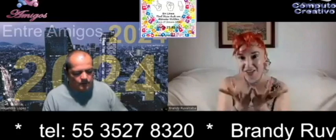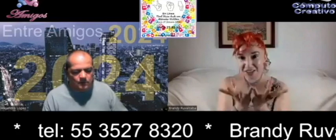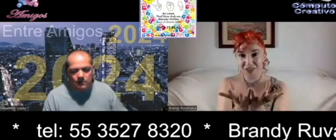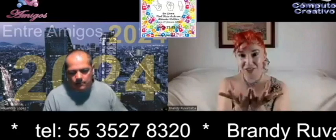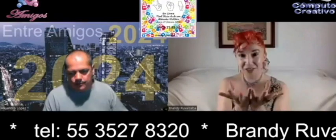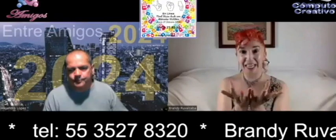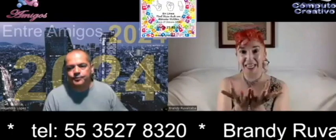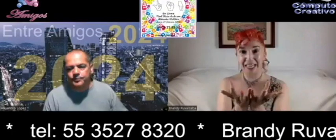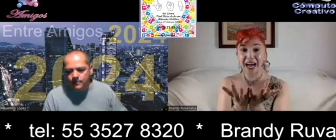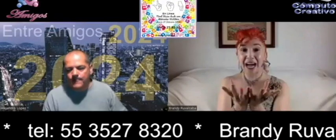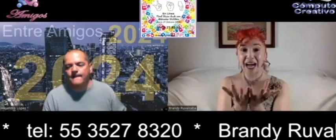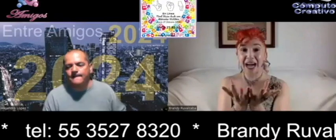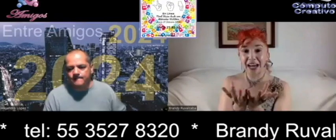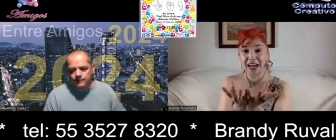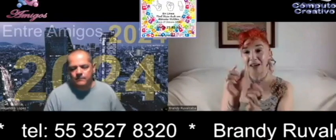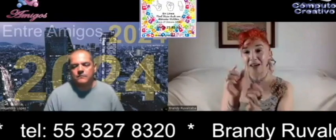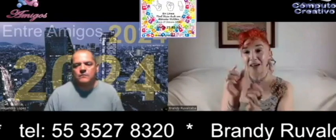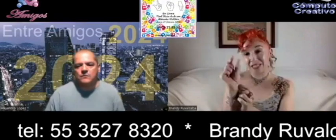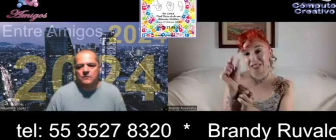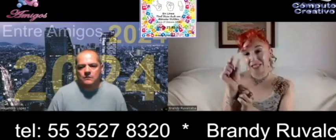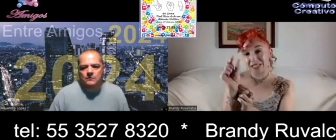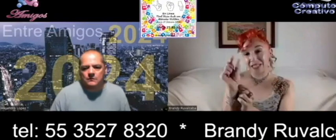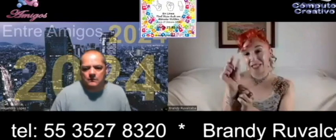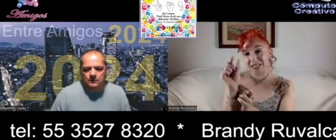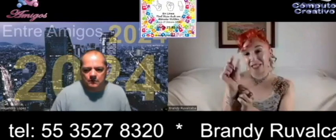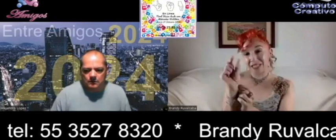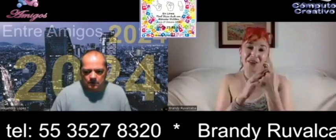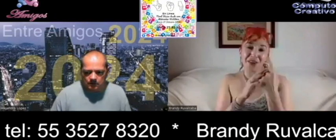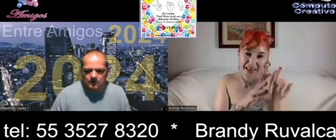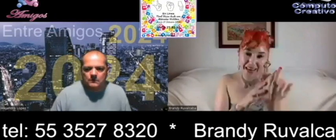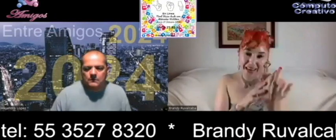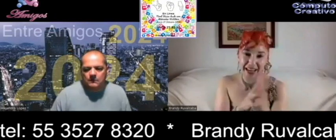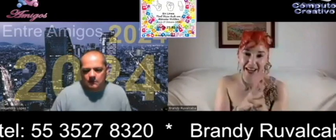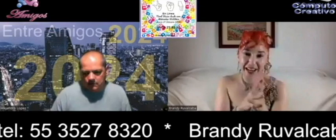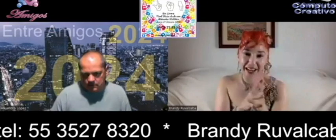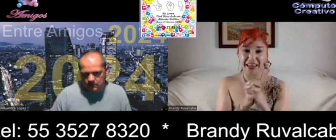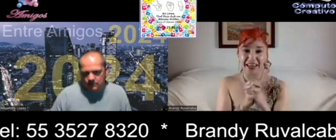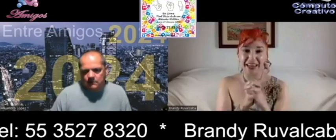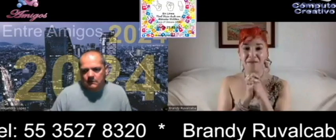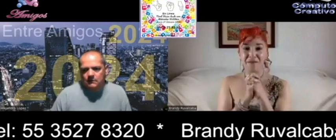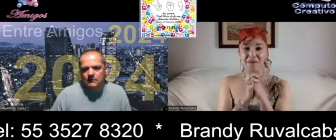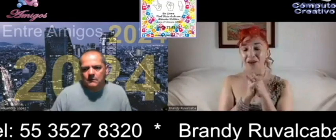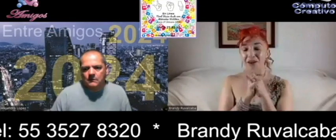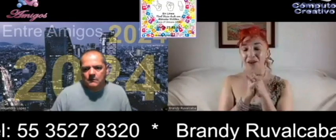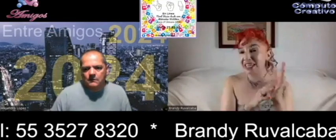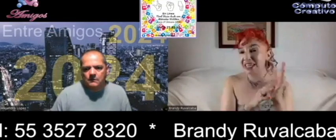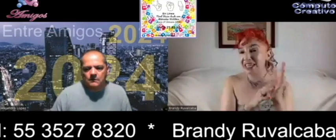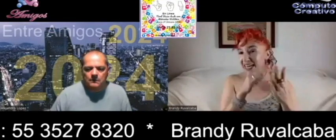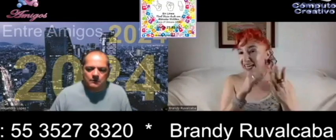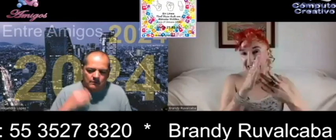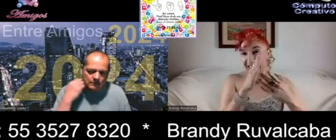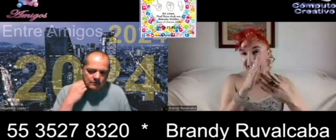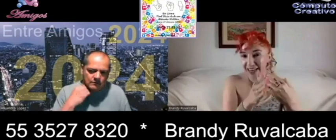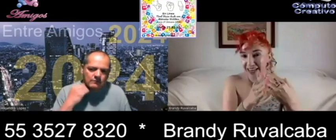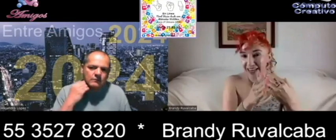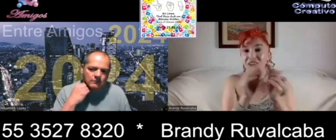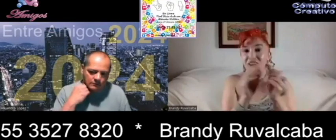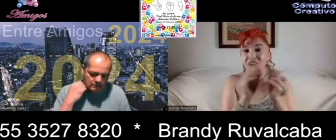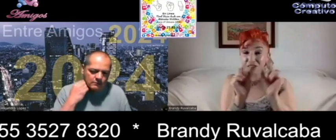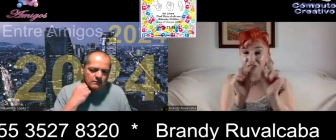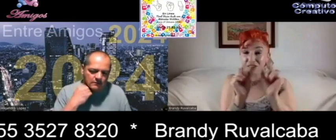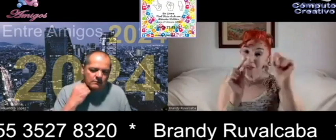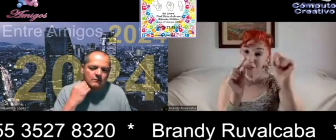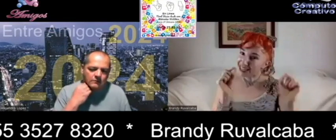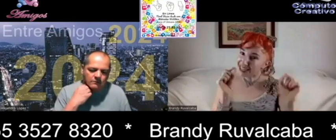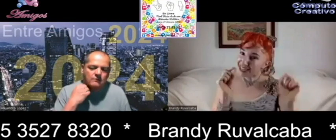diferentes regiones donde se habla árabe, pues está el árabe egipcio, el árabe de marroquí, el árabe libanés, ¿no? Es